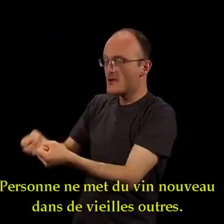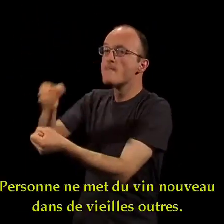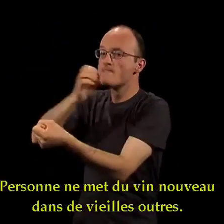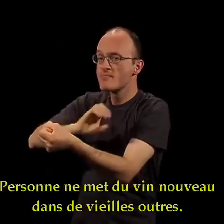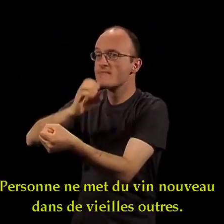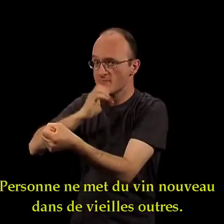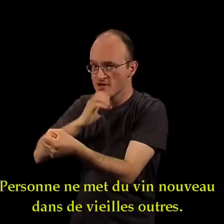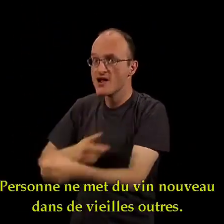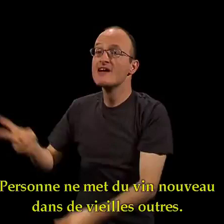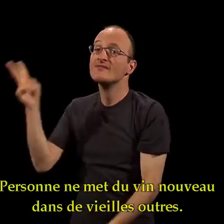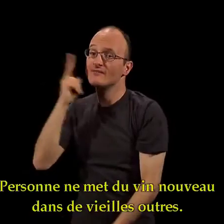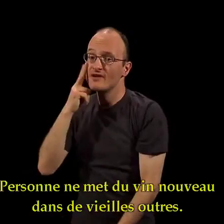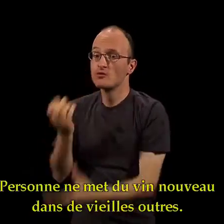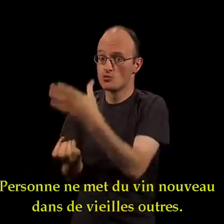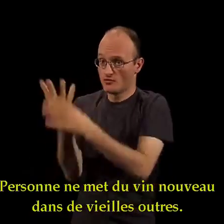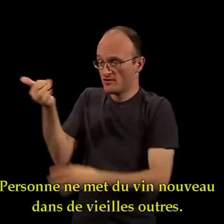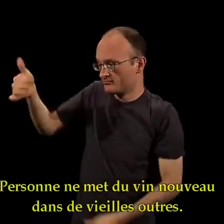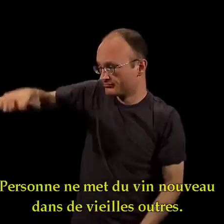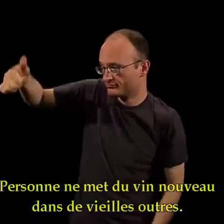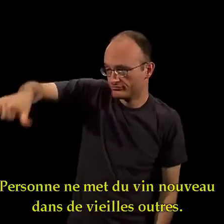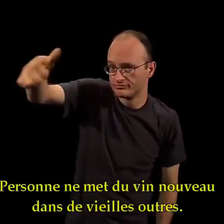Personne ne met du vin nouveau dans de vieilles outres.